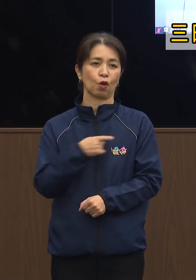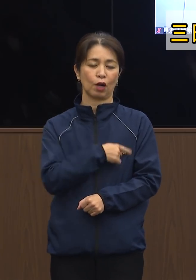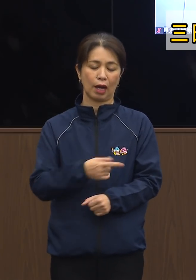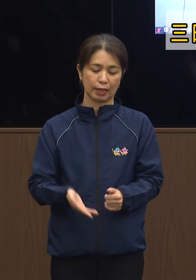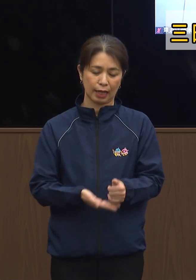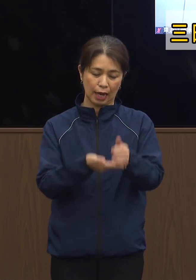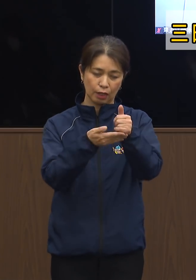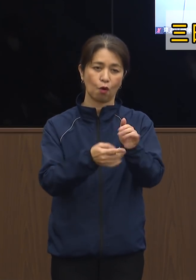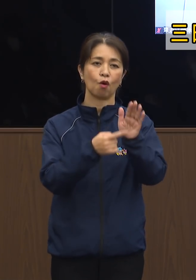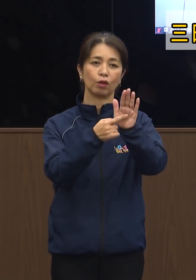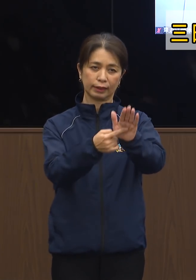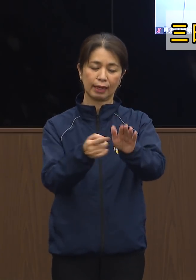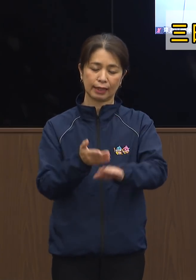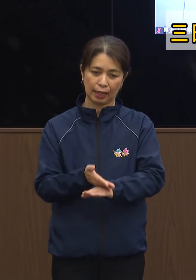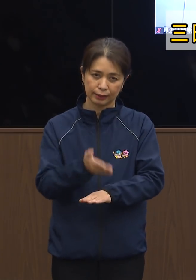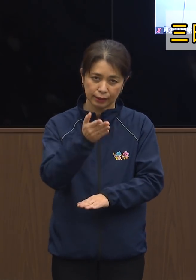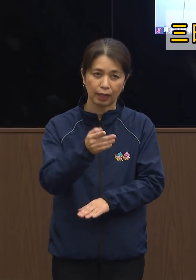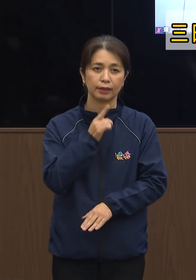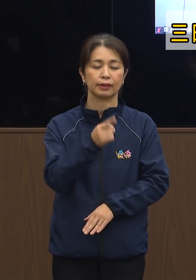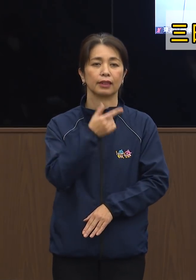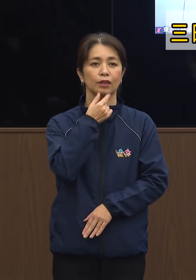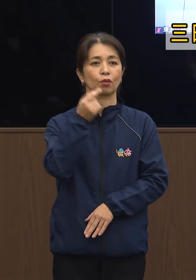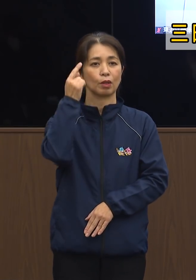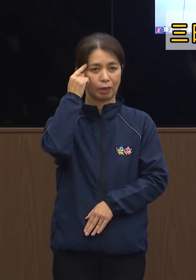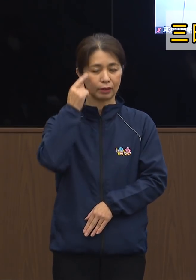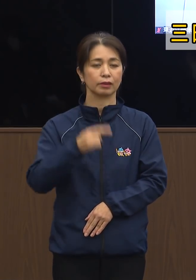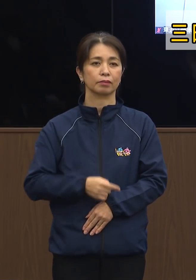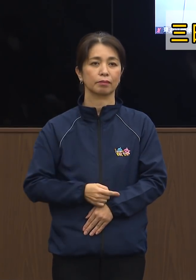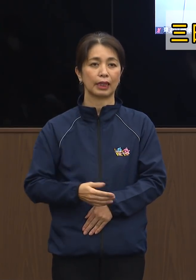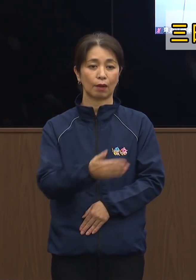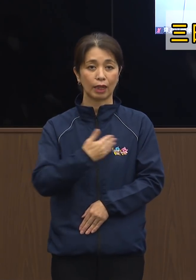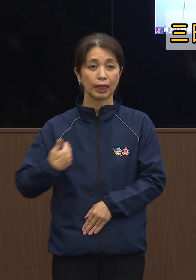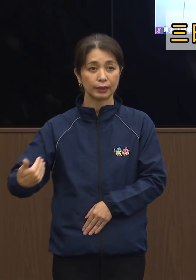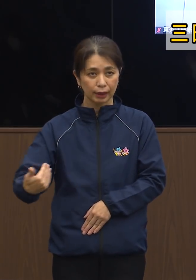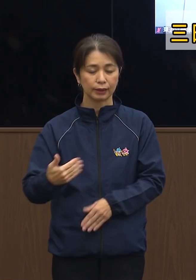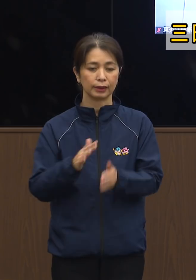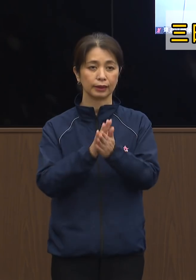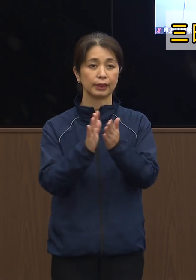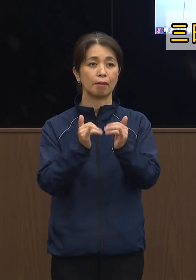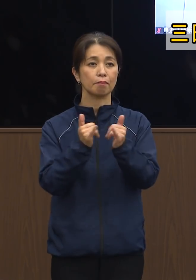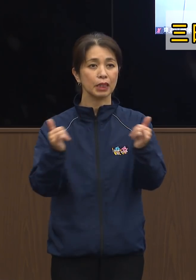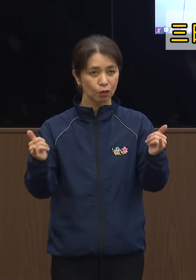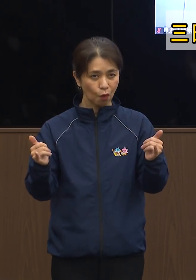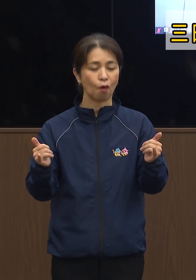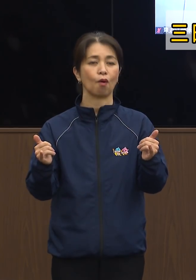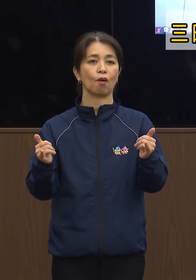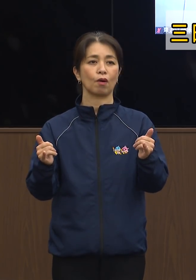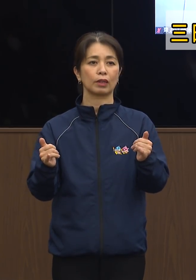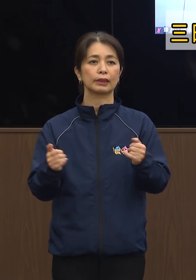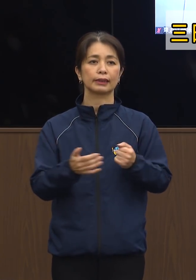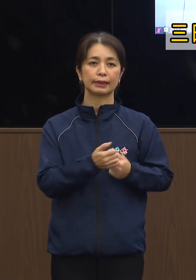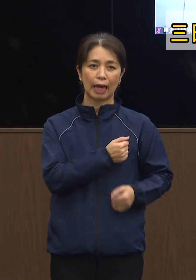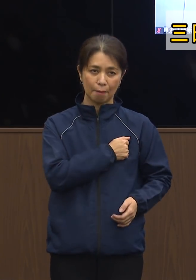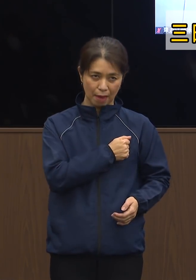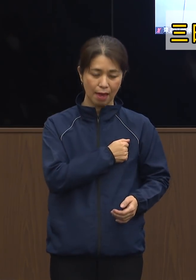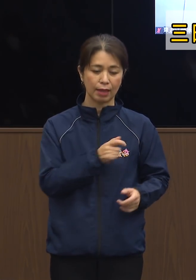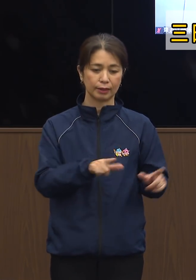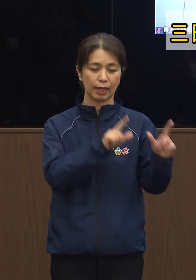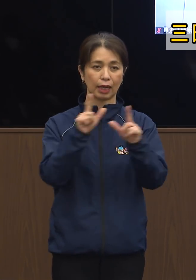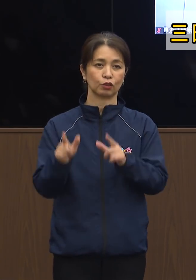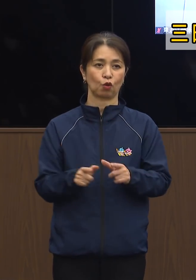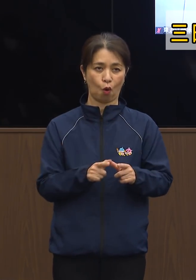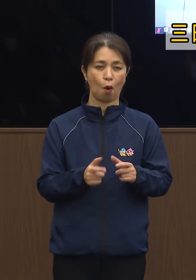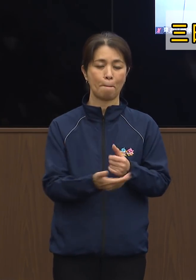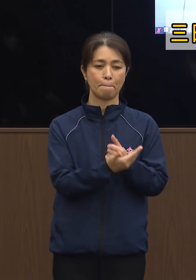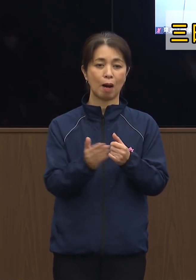を表し、また感謝を申し上げたいと思います。また私たち県民の生命や生活を守る